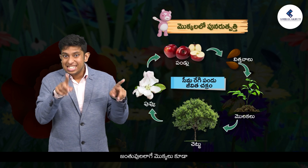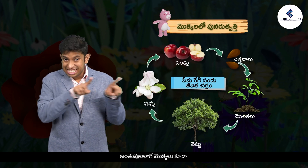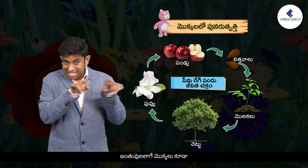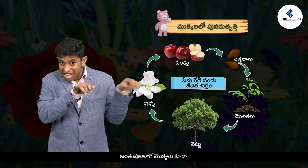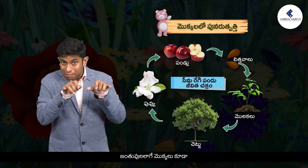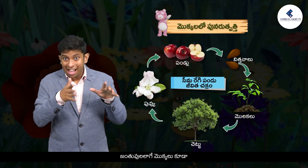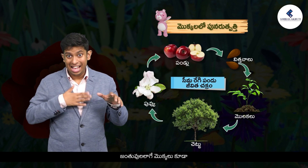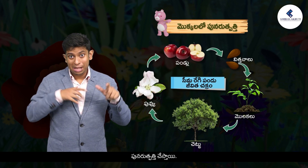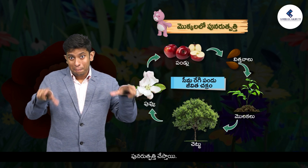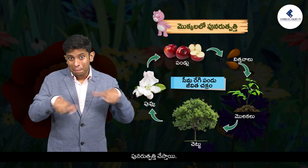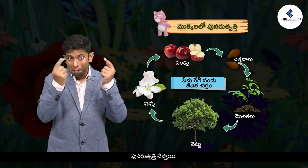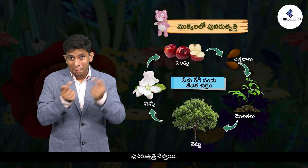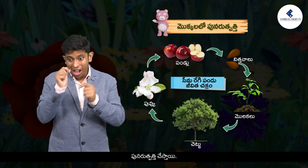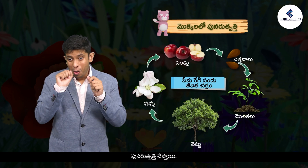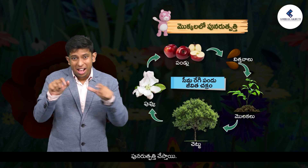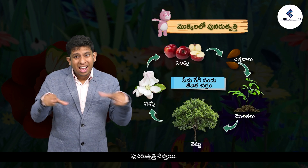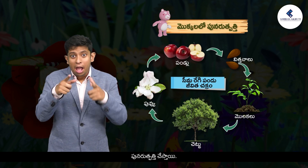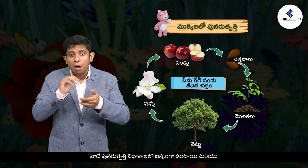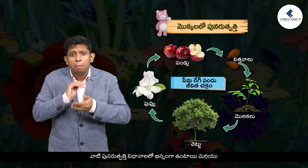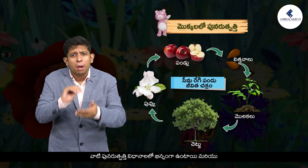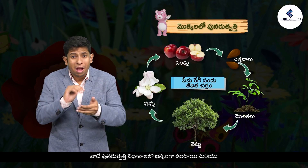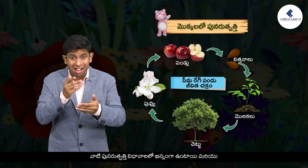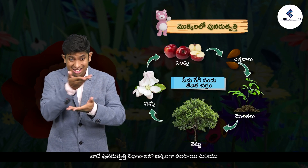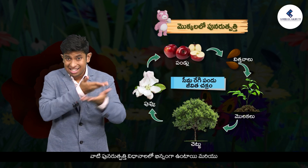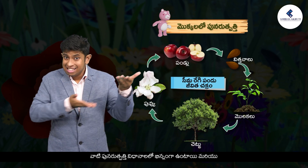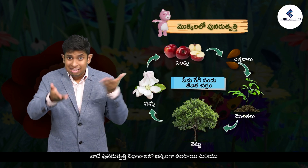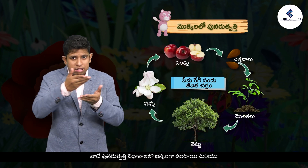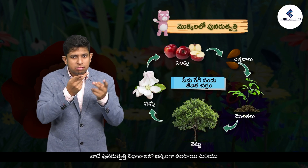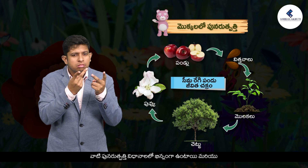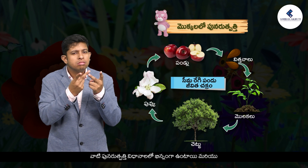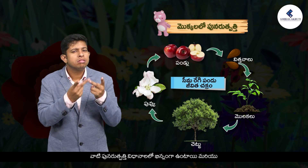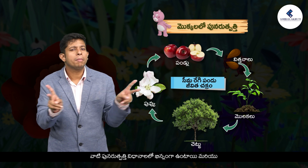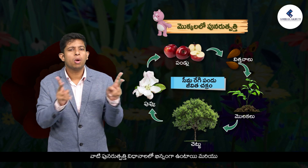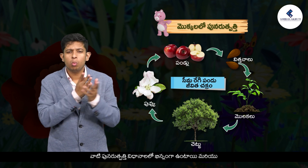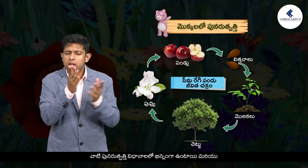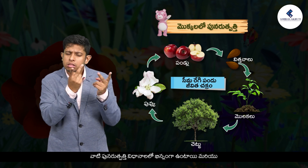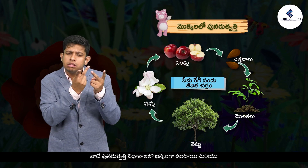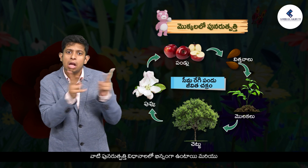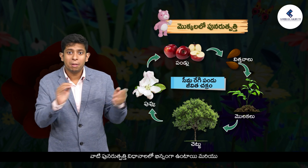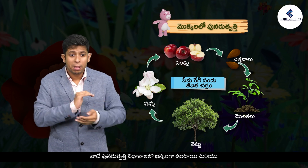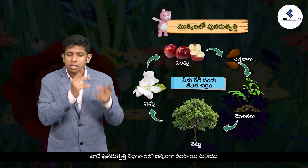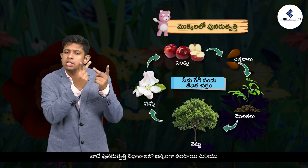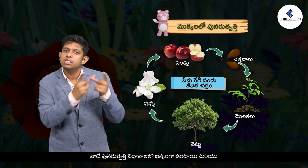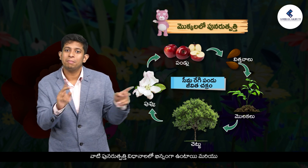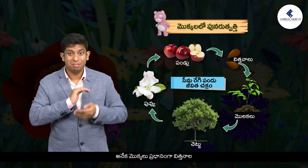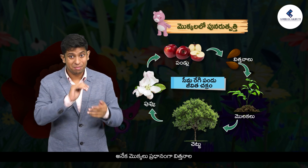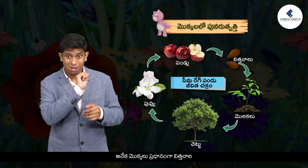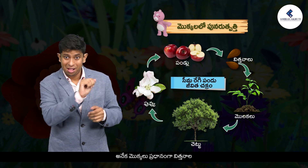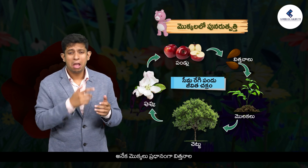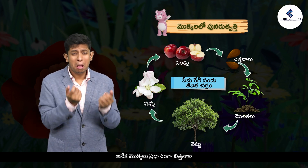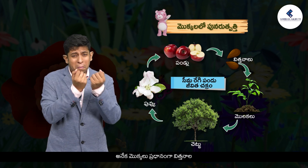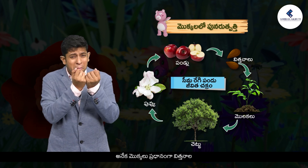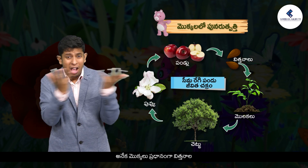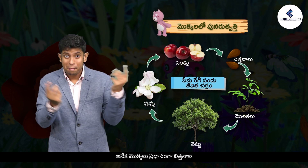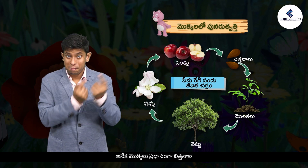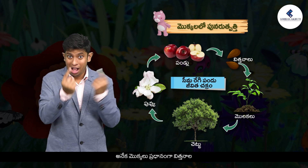జంతువులలాగే మొక్కలు కూడా పునరుత్పత్తి చేస్తాయి. వాటి పునరుత్పత్తి విధానాలలో భిన్నంగా ఉంటాయి మరియు అనేక